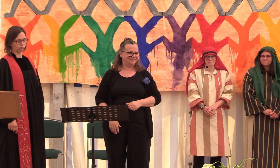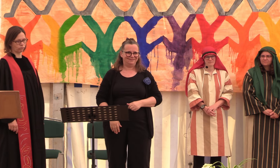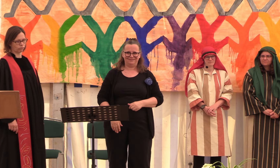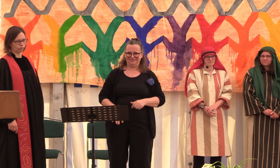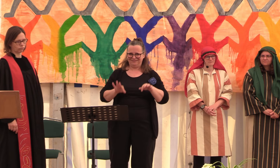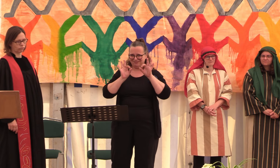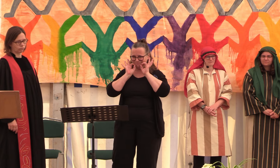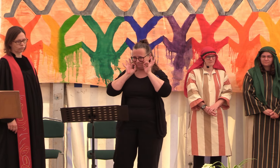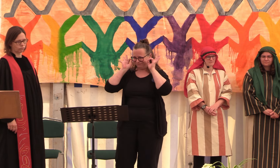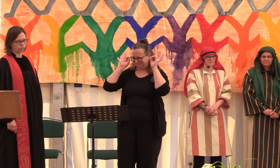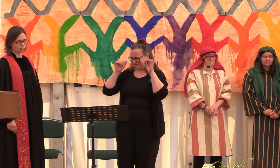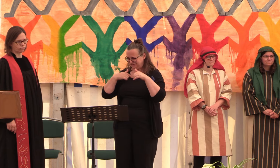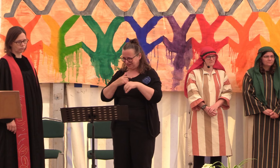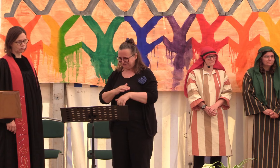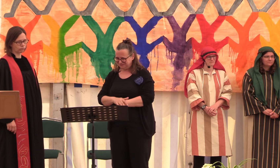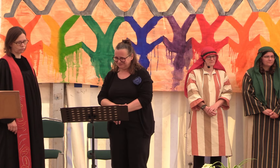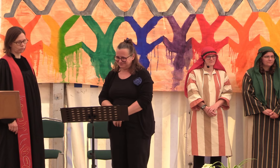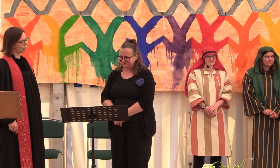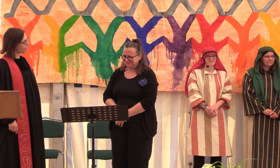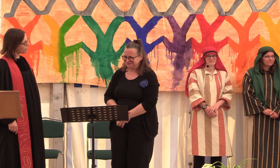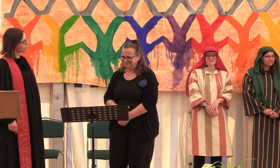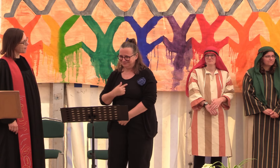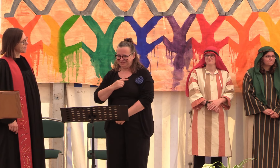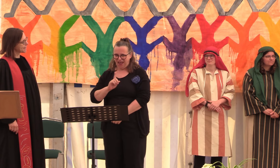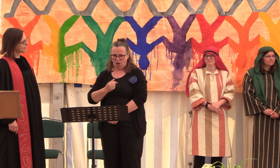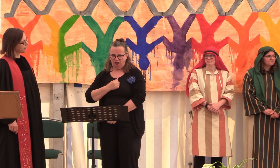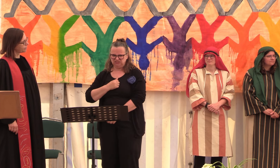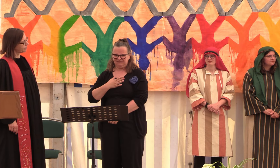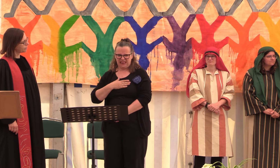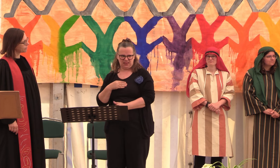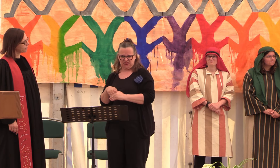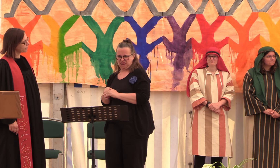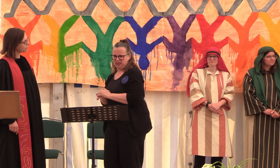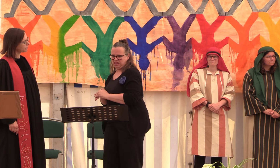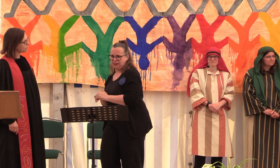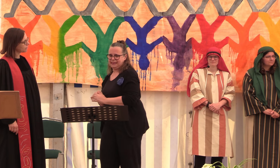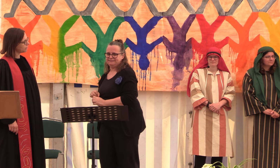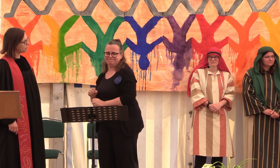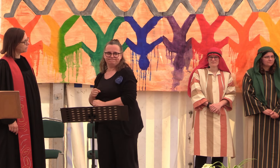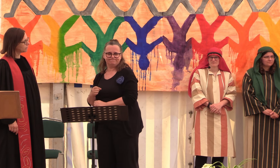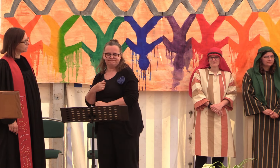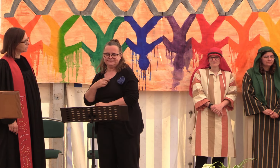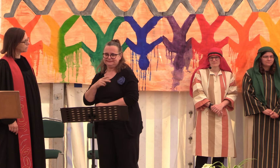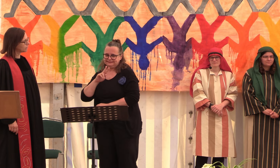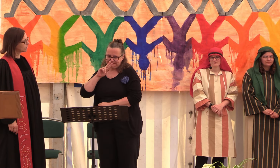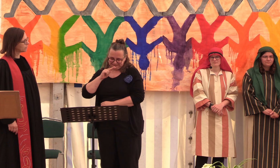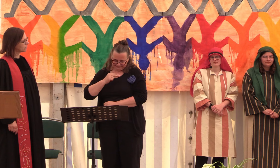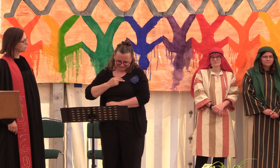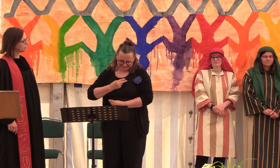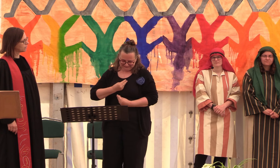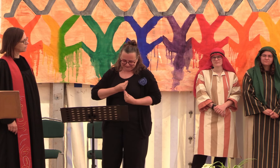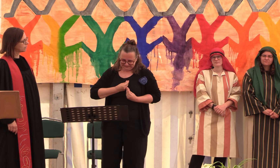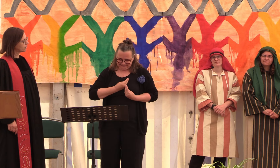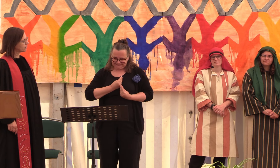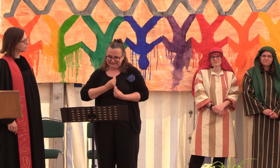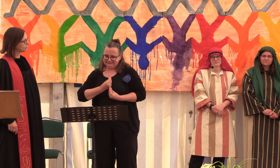sehen das oder haben das gesehen und ich schäme mich. Ich habe auch Angst, ich will eigentlich